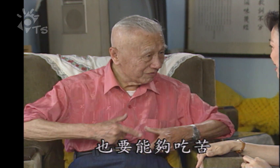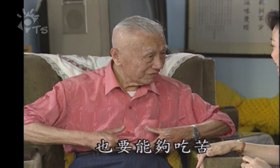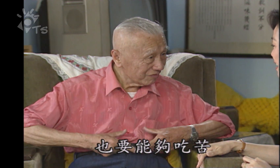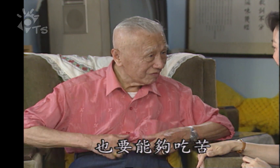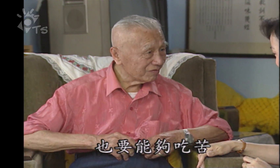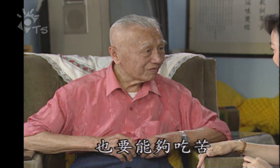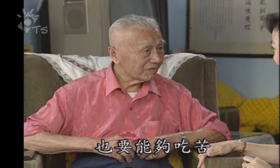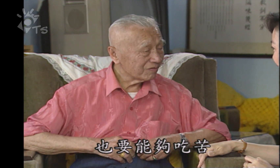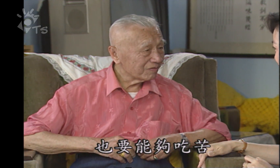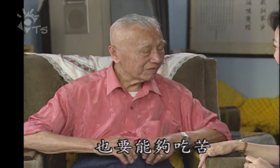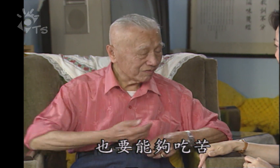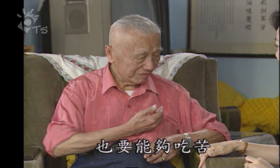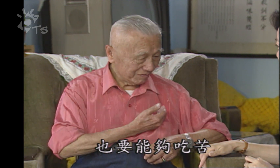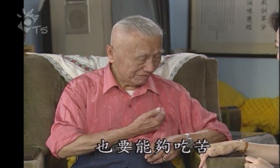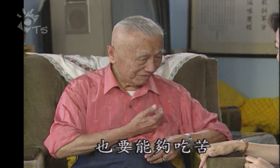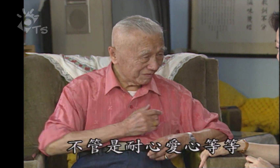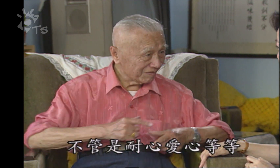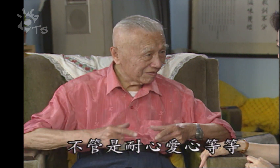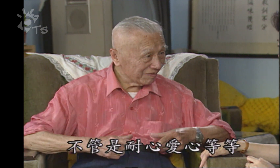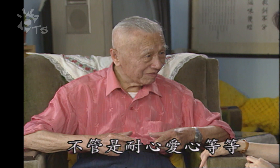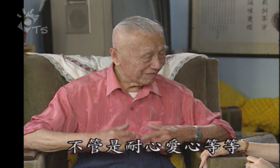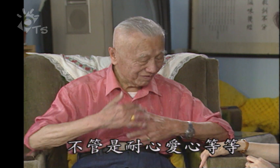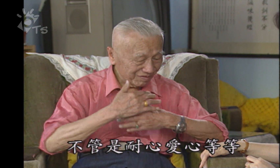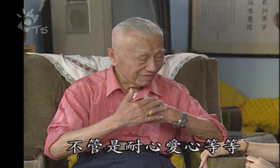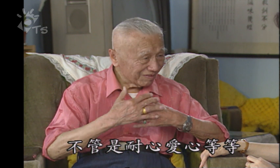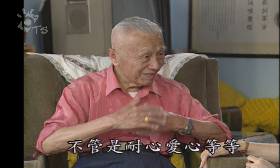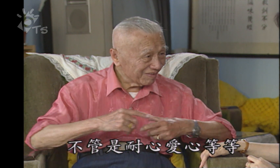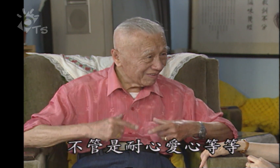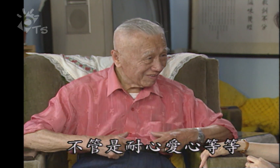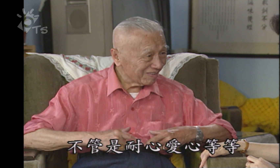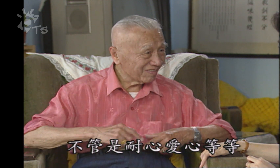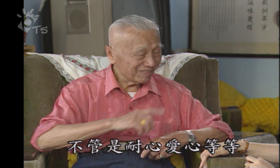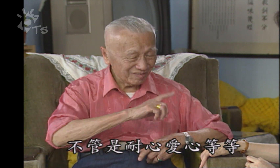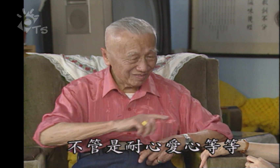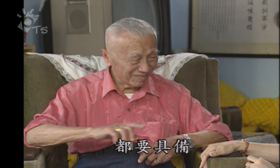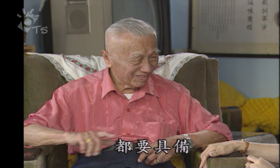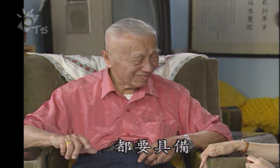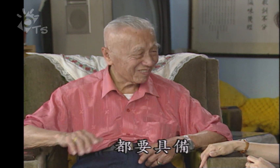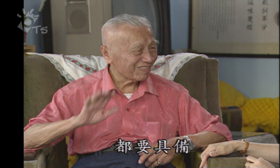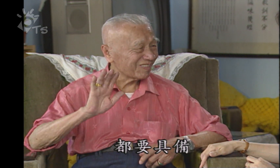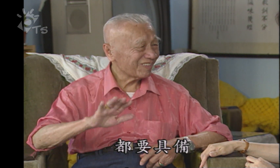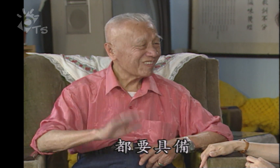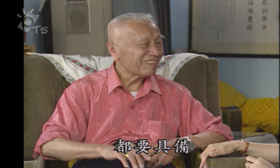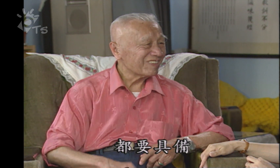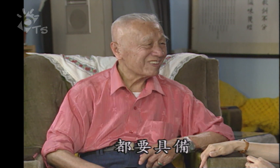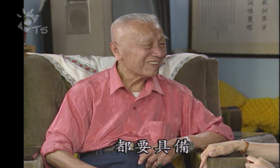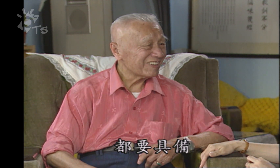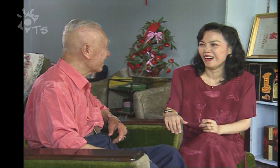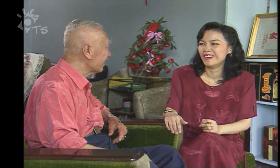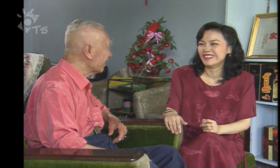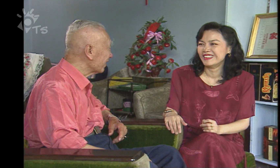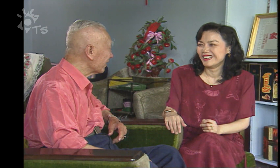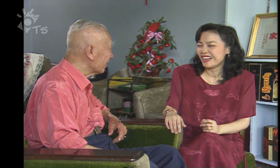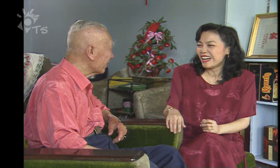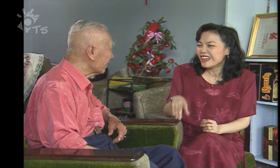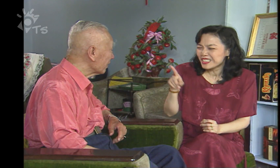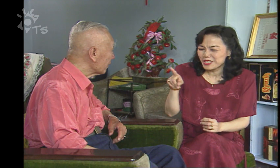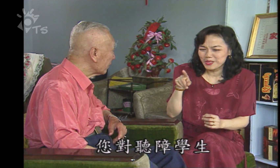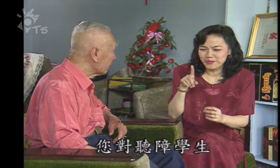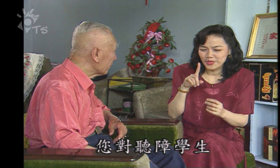苦，不管是耐心、爱心等等啊，都要具备啊。 您对听障